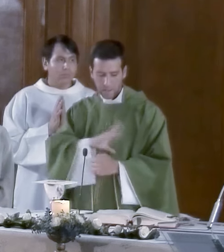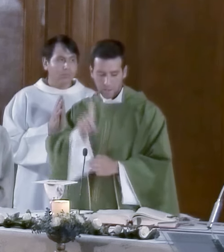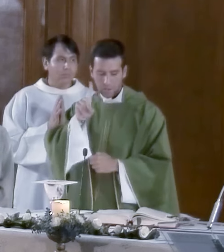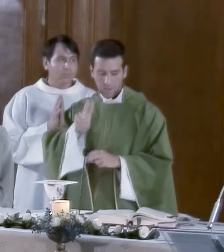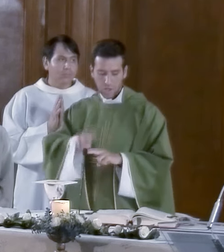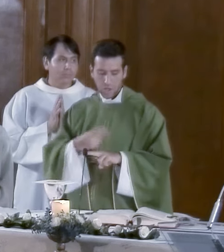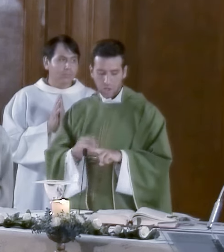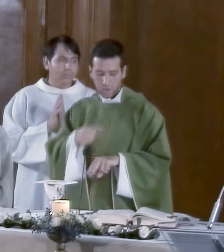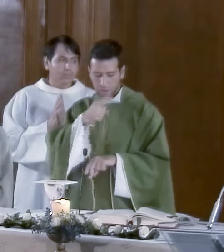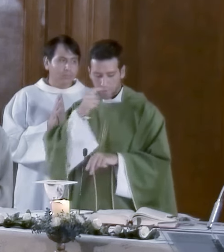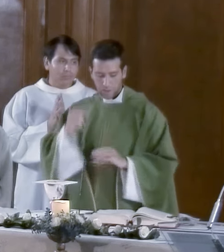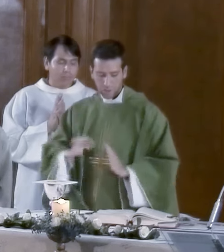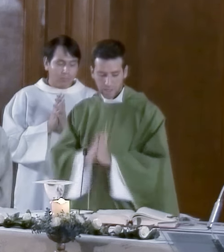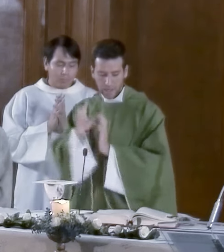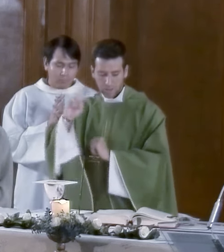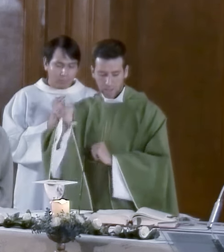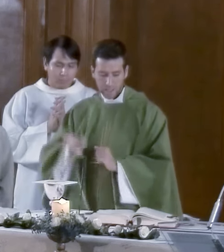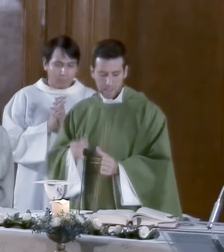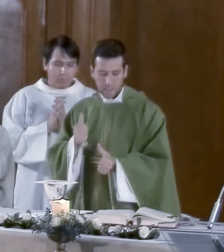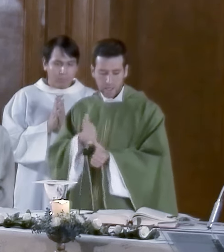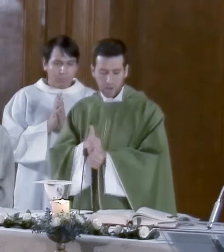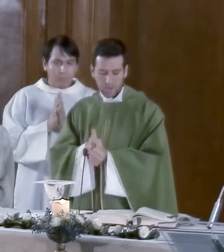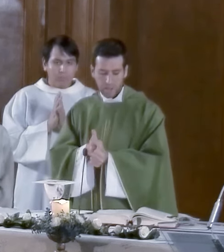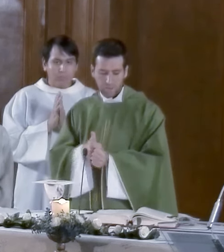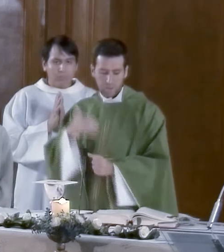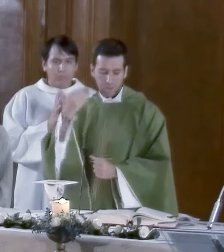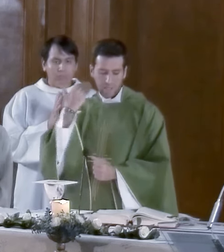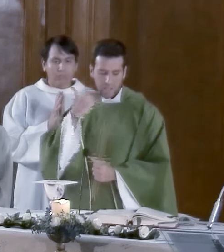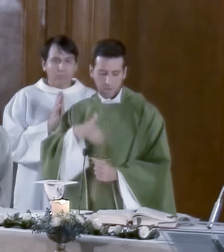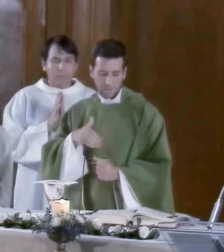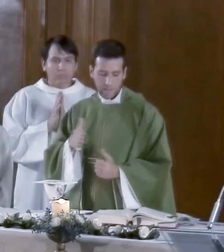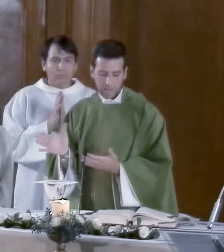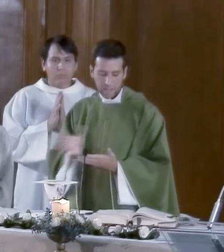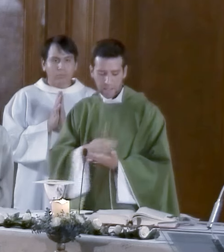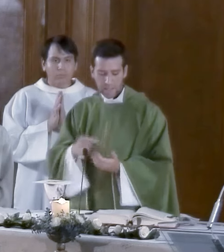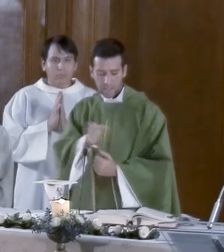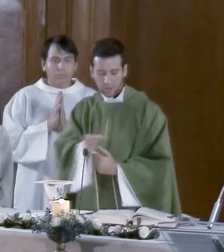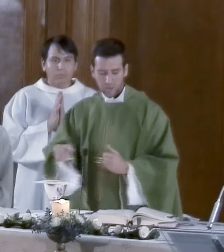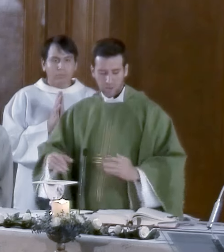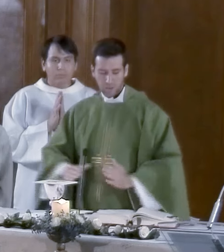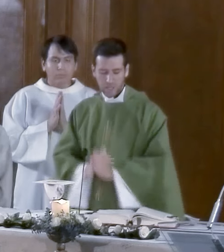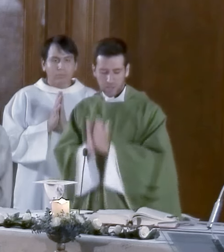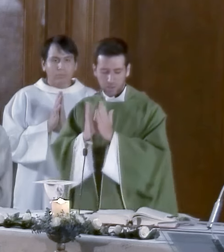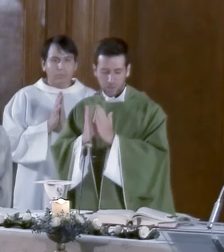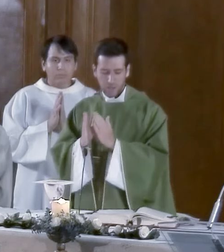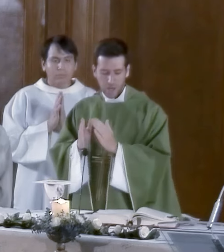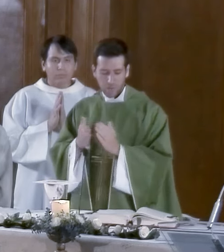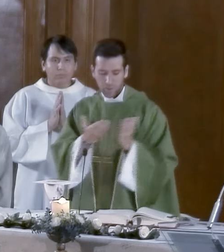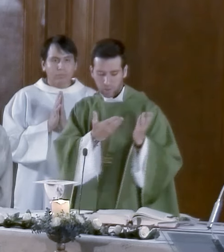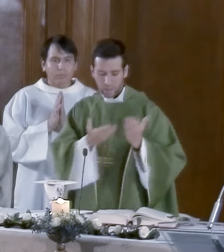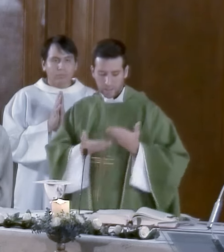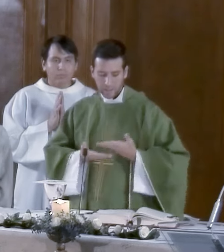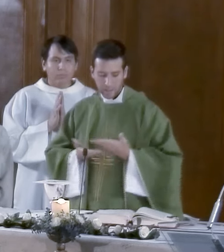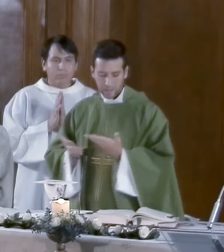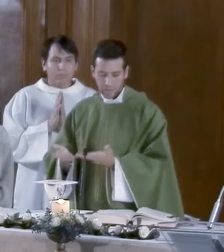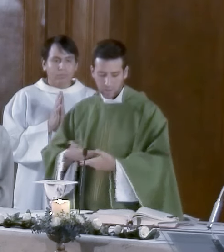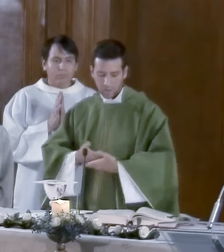Madre de Dios, su esposo San José, los apóstoles y los mártires y todos los santos, por